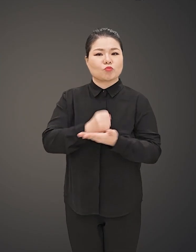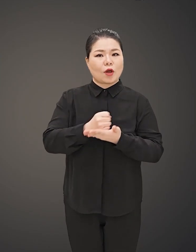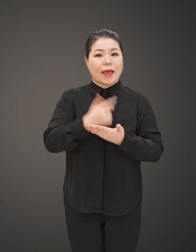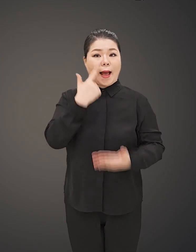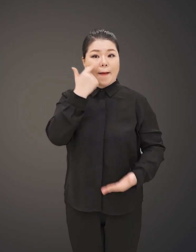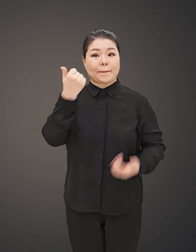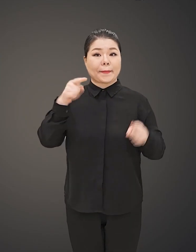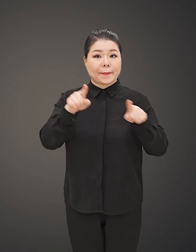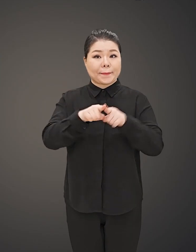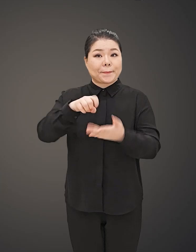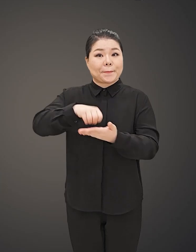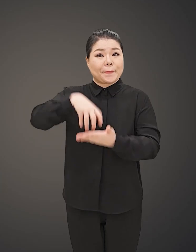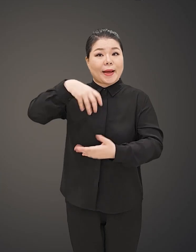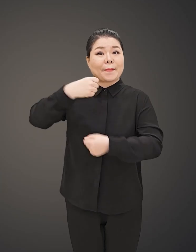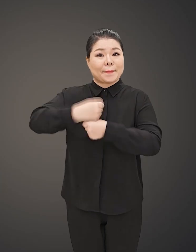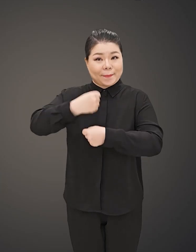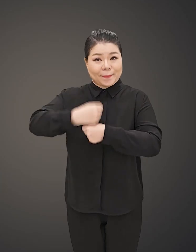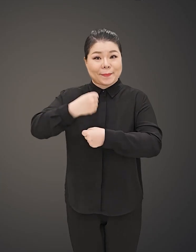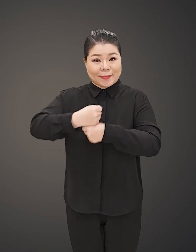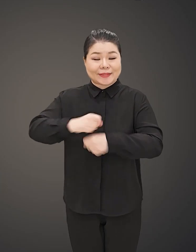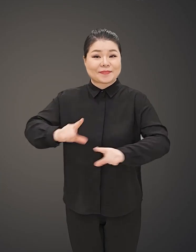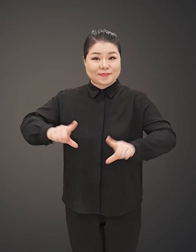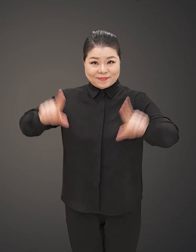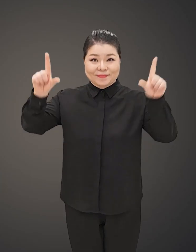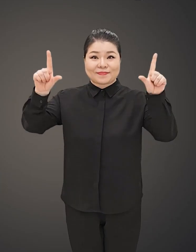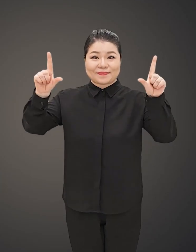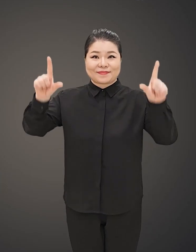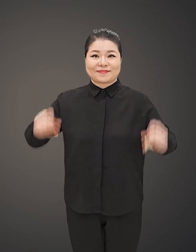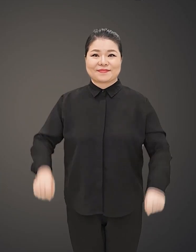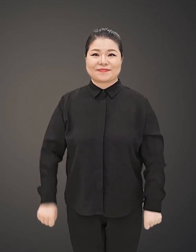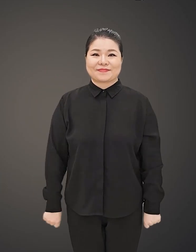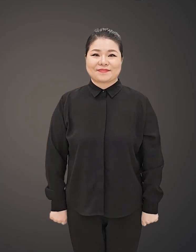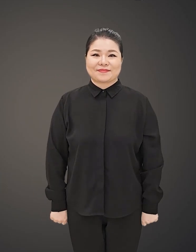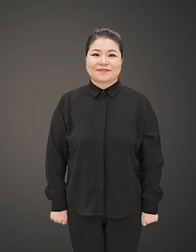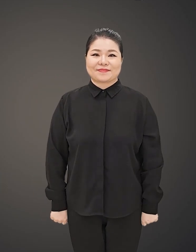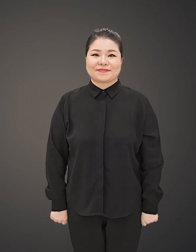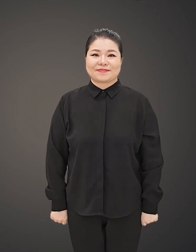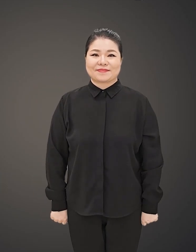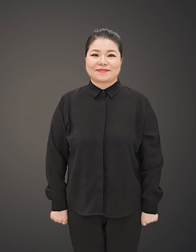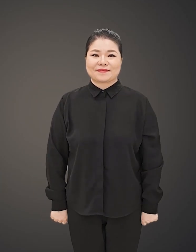그리고 어느 날 우연히 자신을 돌보던 아빠와 함께 굽게 된 빵.